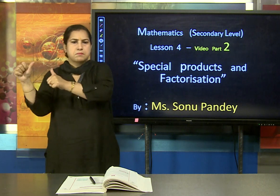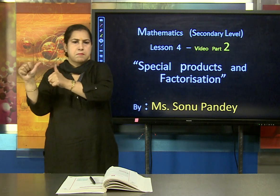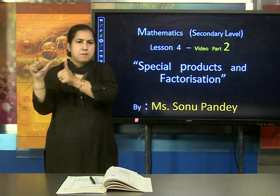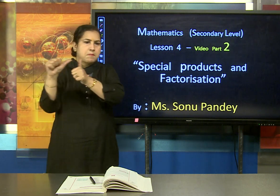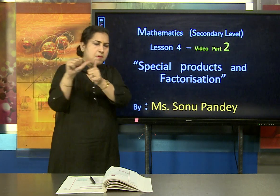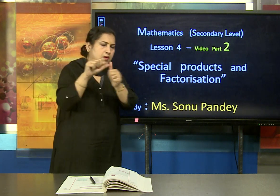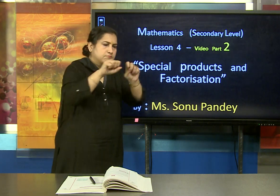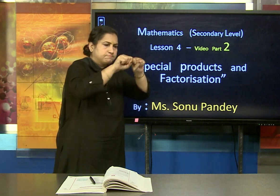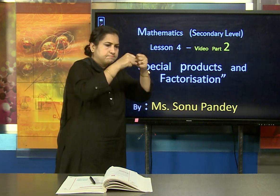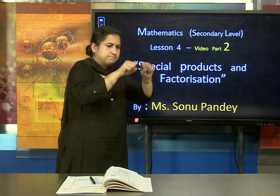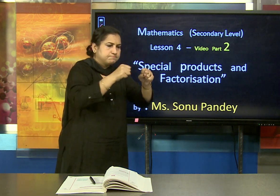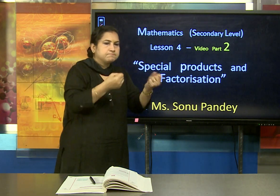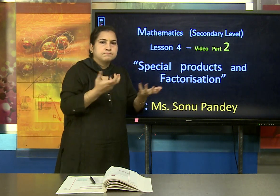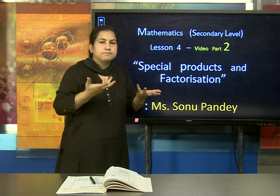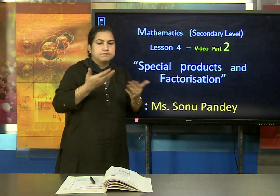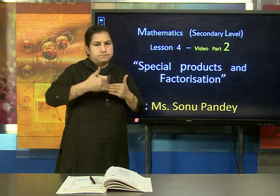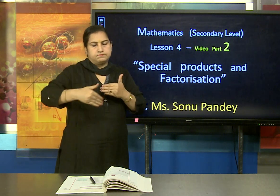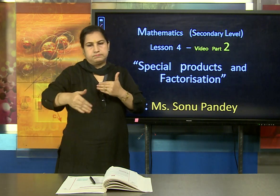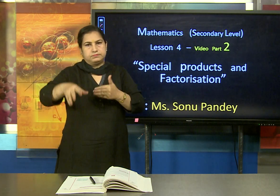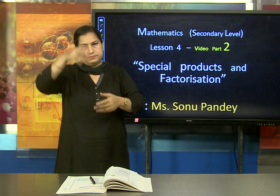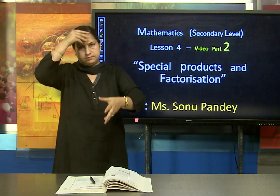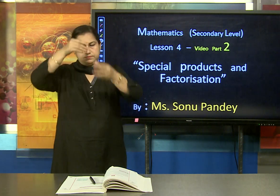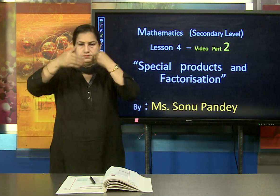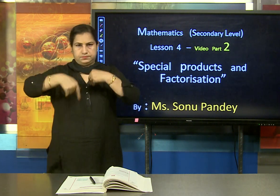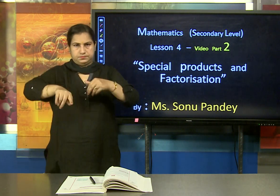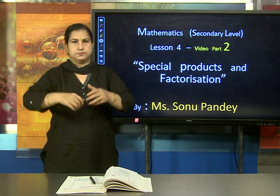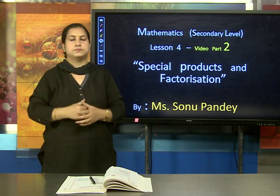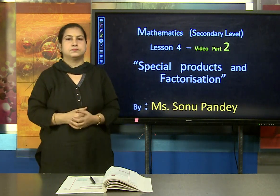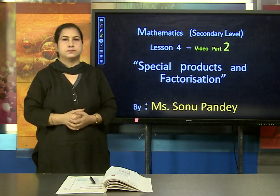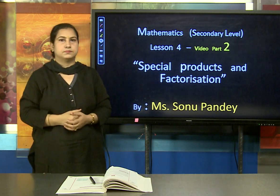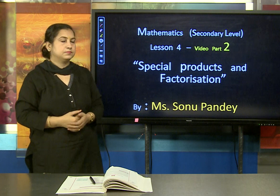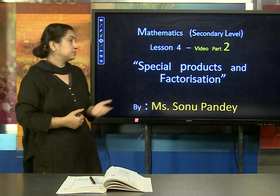पार्ट 2 यहाँ पे कंटिन्यू करेंगे।